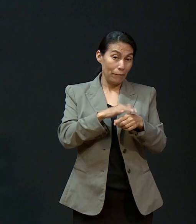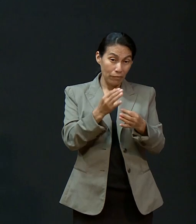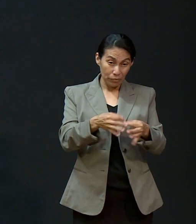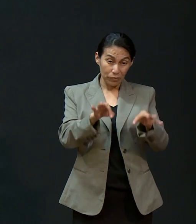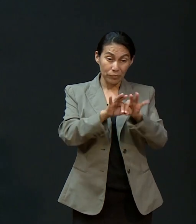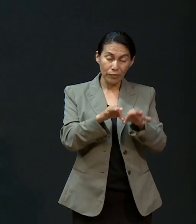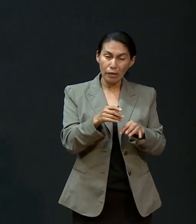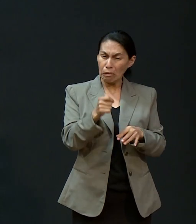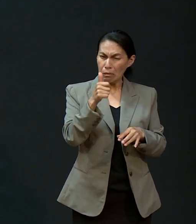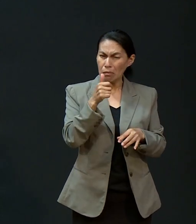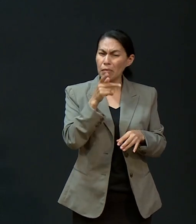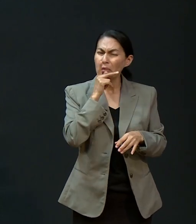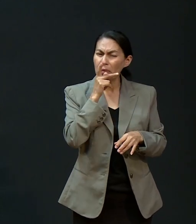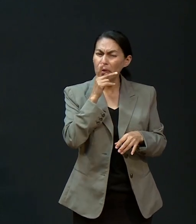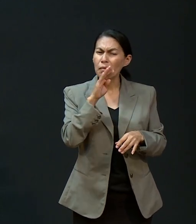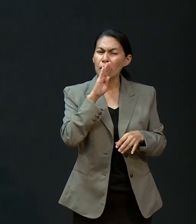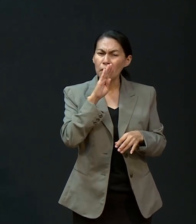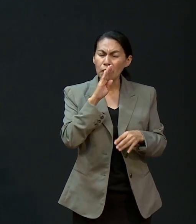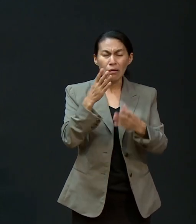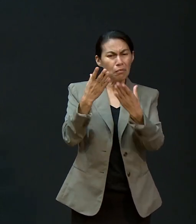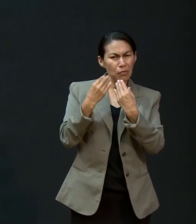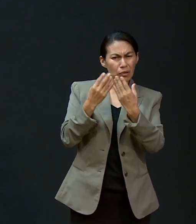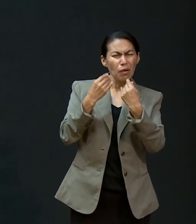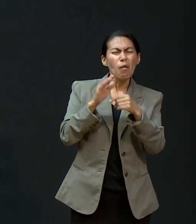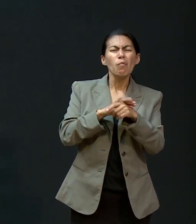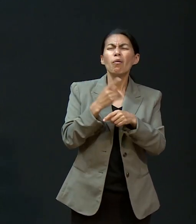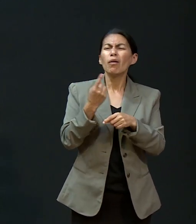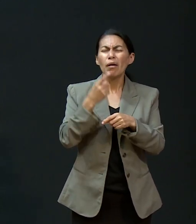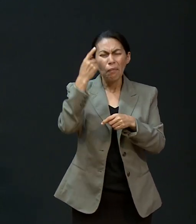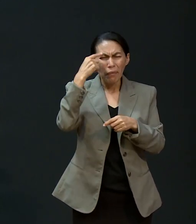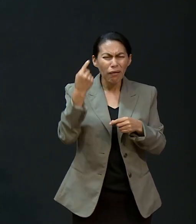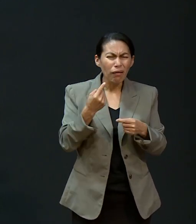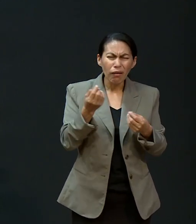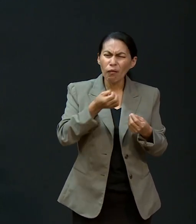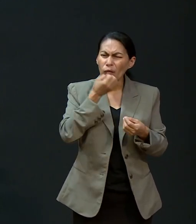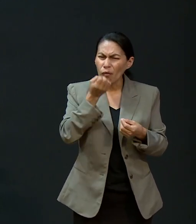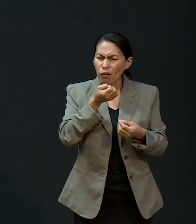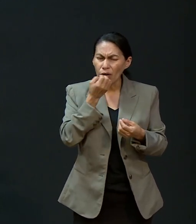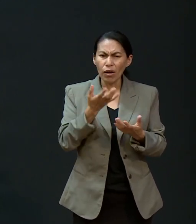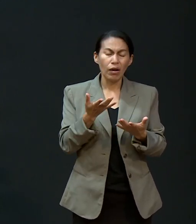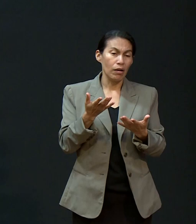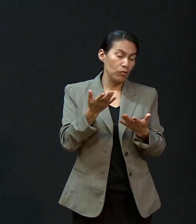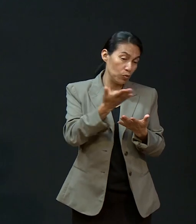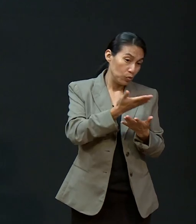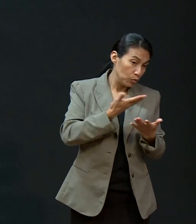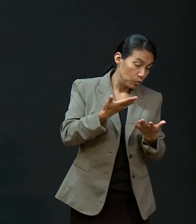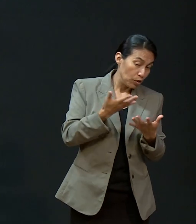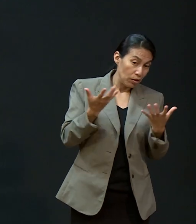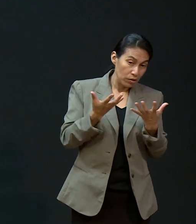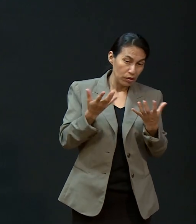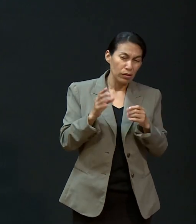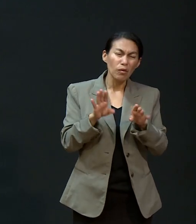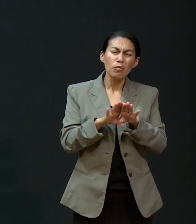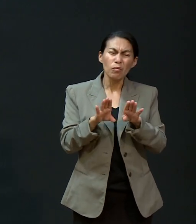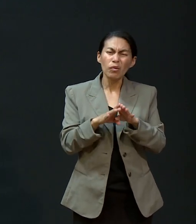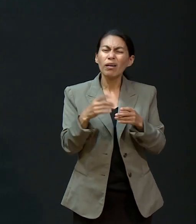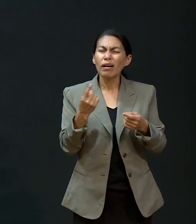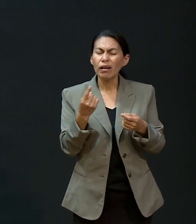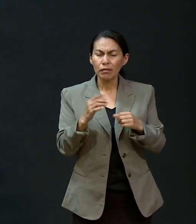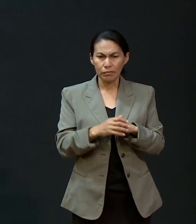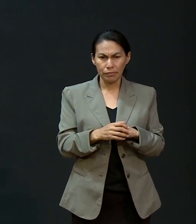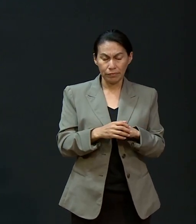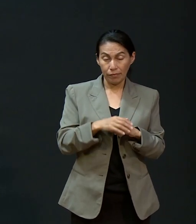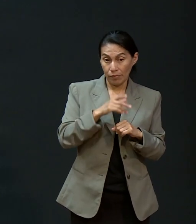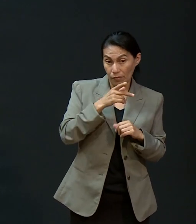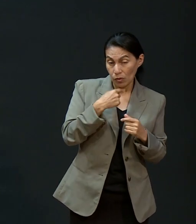Claramente, pues, las primeras fueron mis papás, ¿no? ¿Cómo, por qué hay que orar? ¿Cómo es la estructura que uno debe